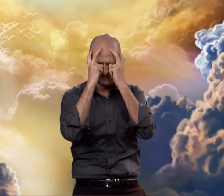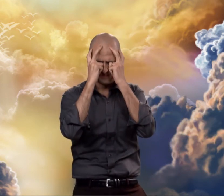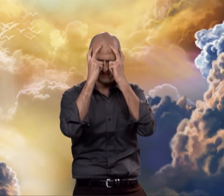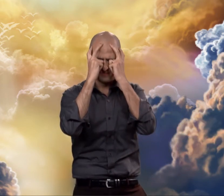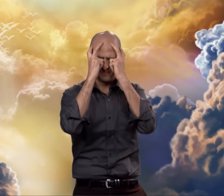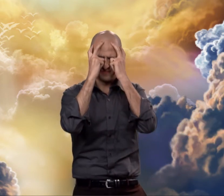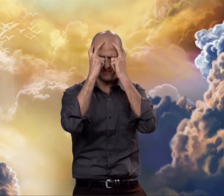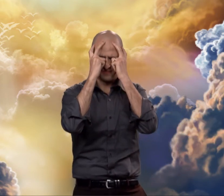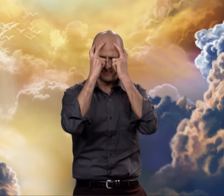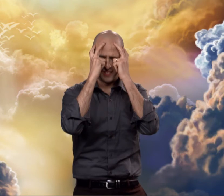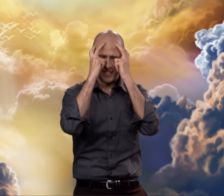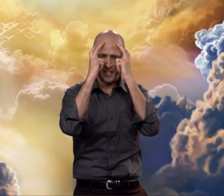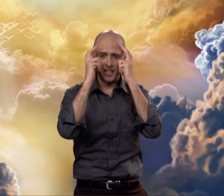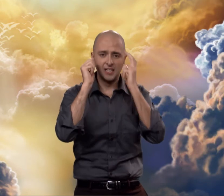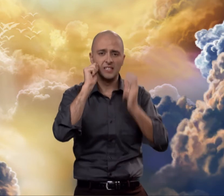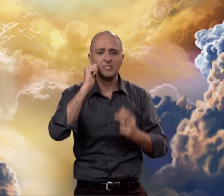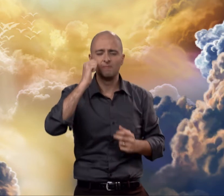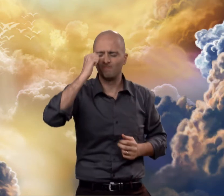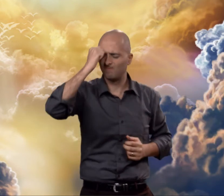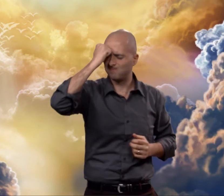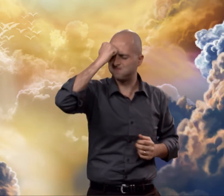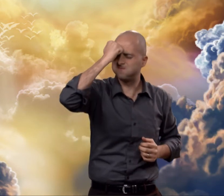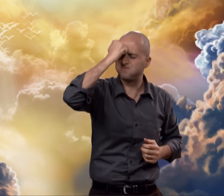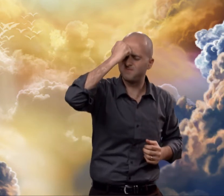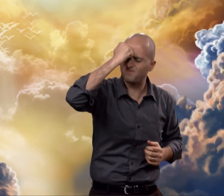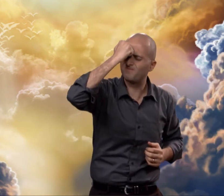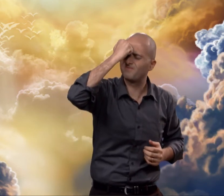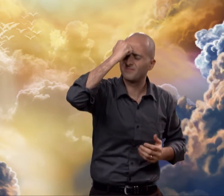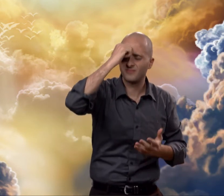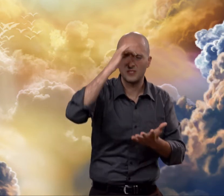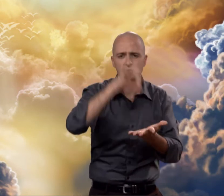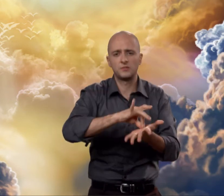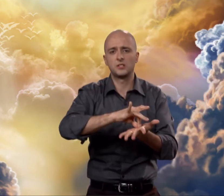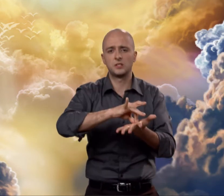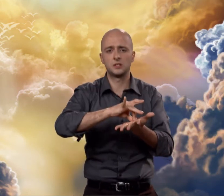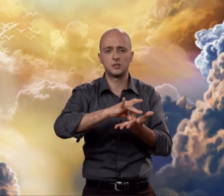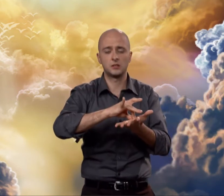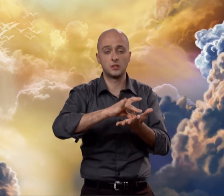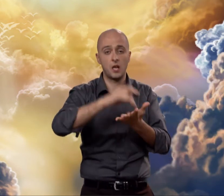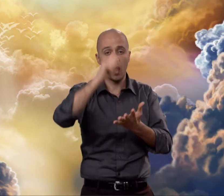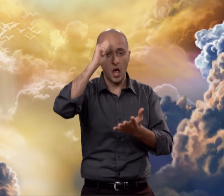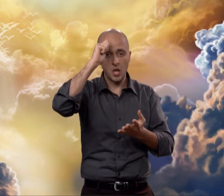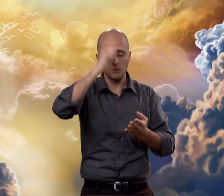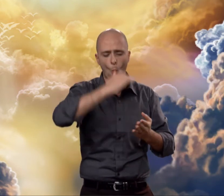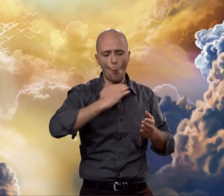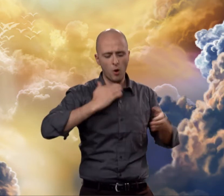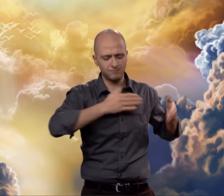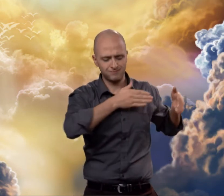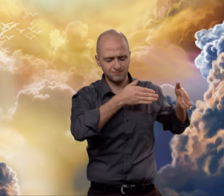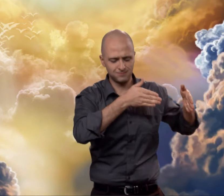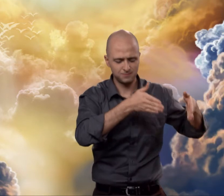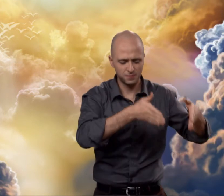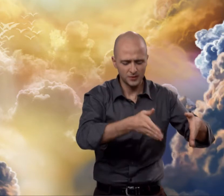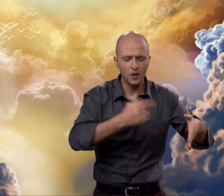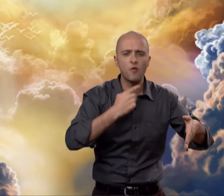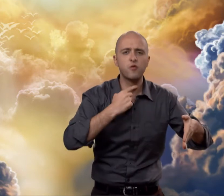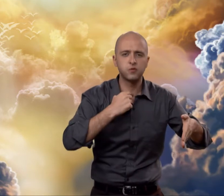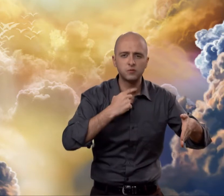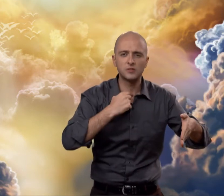seu nome. Aqueles que foram redimidos entre os seres humanos estão cantando o cântico de Moisés, servo de Deus, e